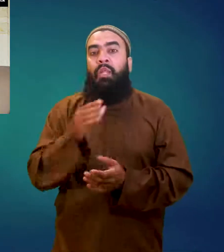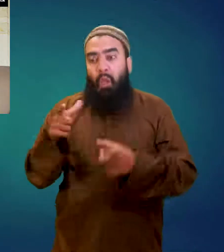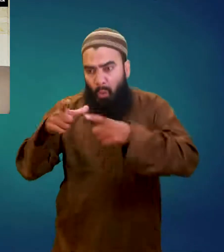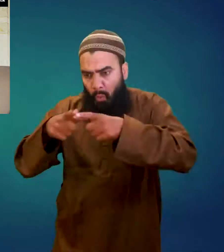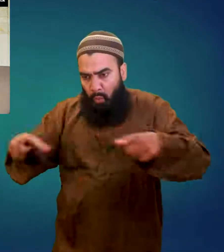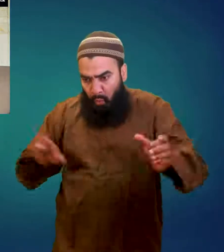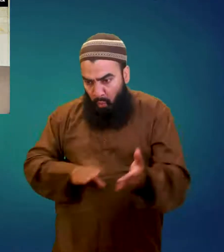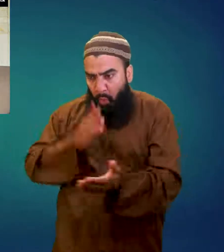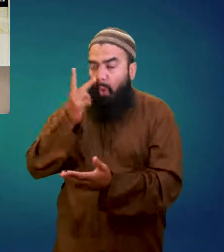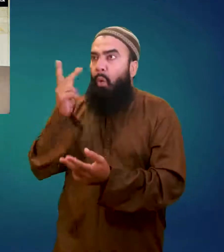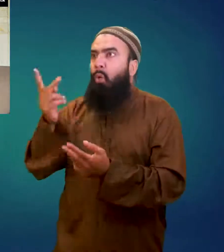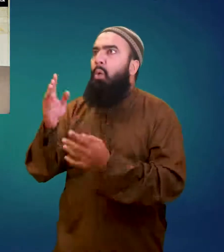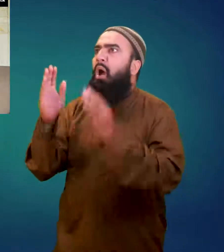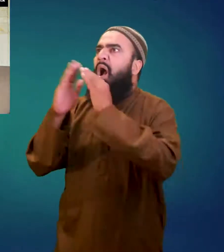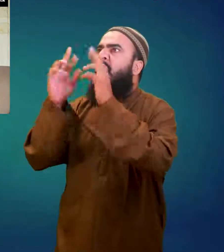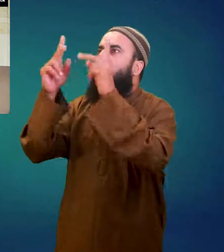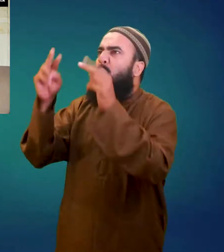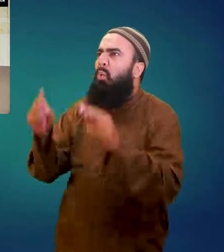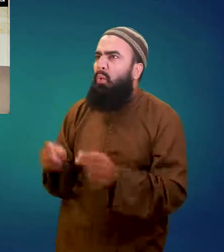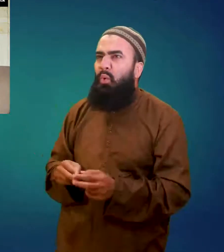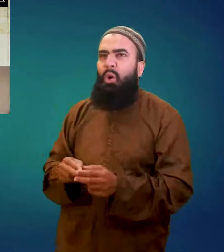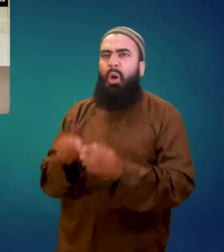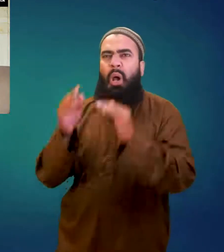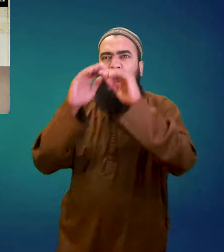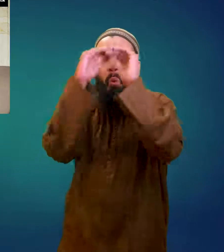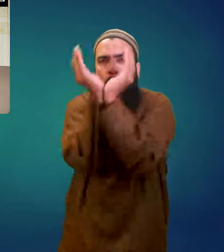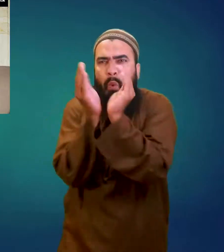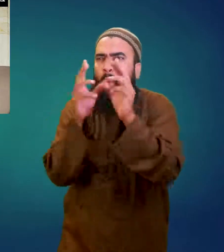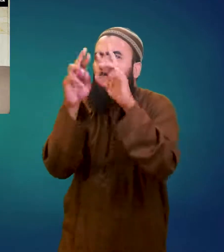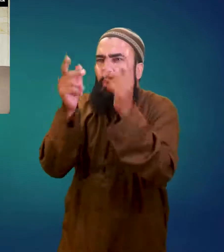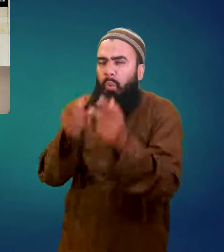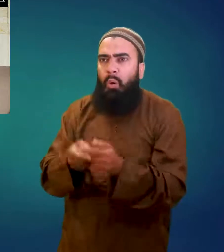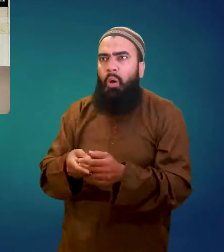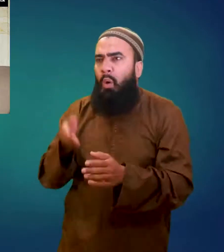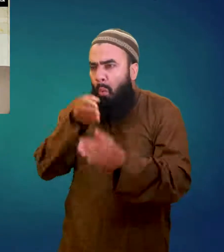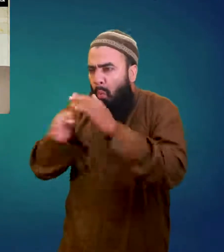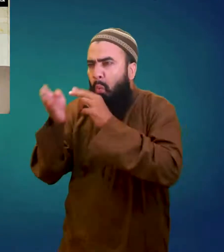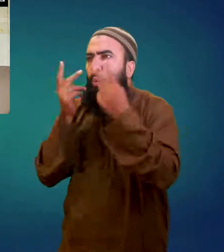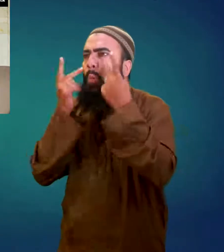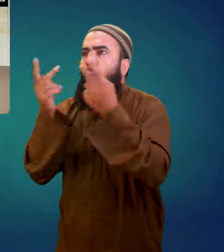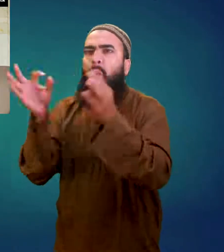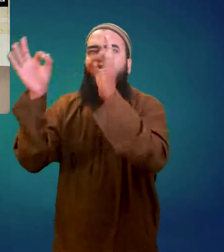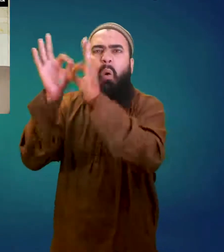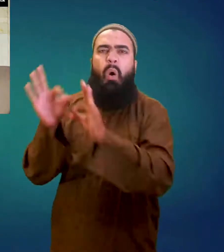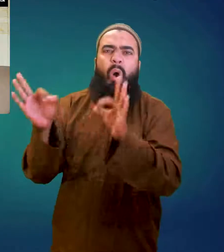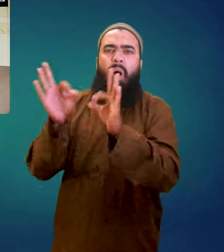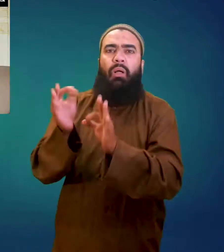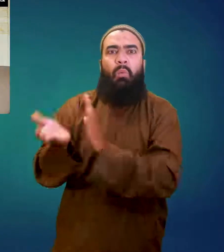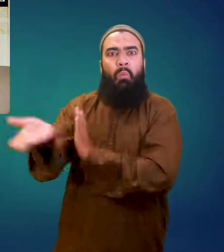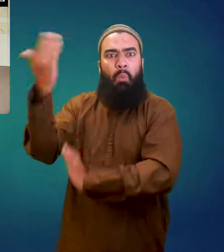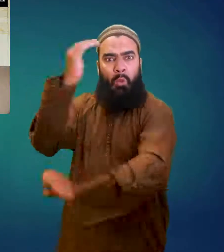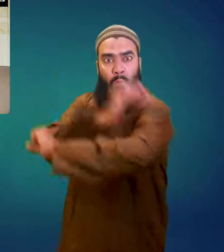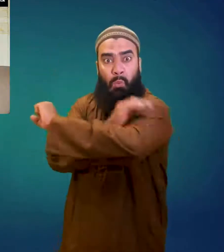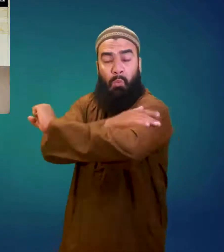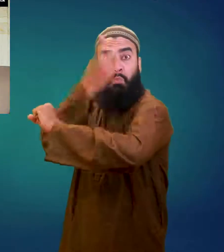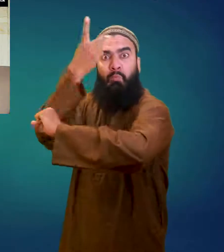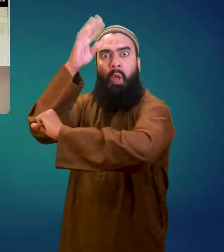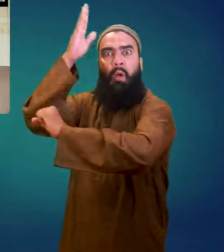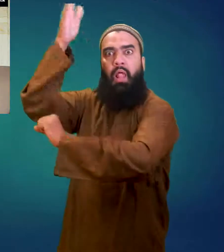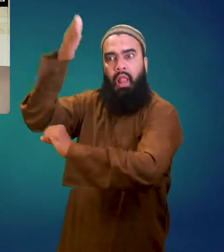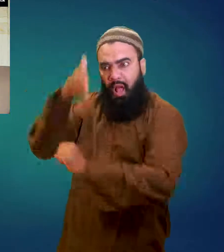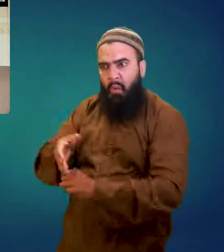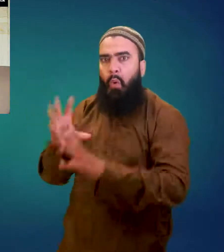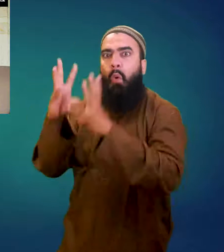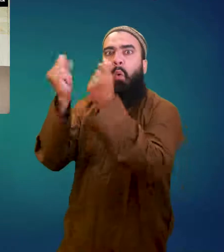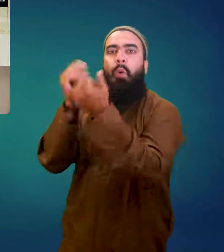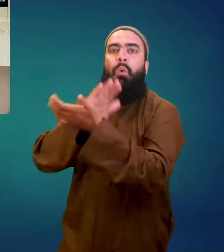ان جگہوں کی اور ان کھنڈرات کا مشاہدہ کیا جائے کہ جن میں یہ قومیں رہا کرتی تھیں، اور ان کا یہ خیال